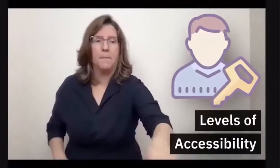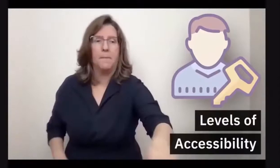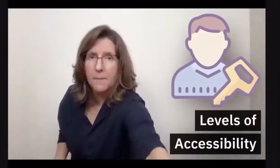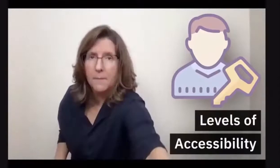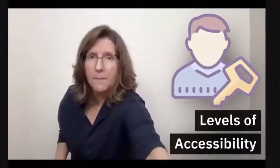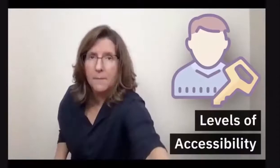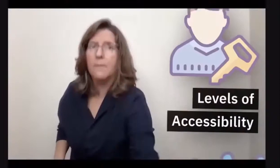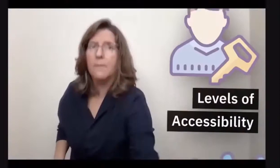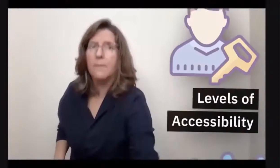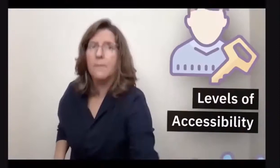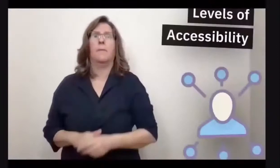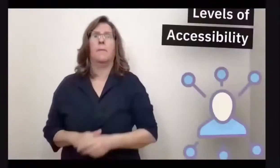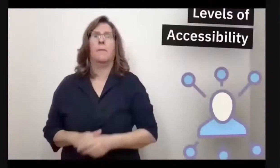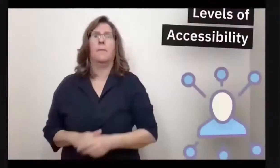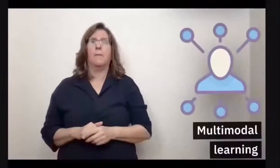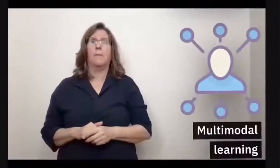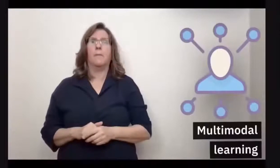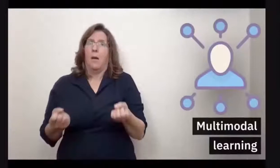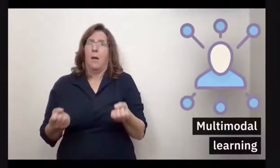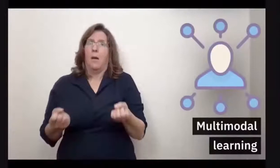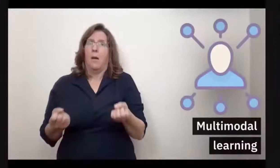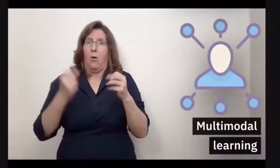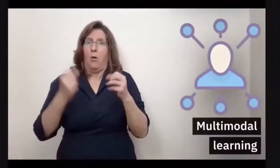trabajo diseñando el prototipo de un ebook.